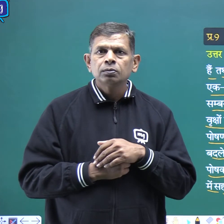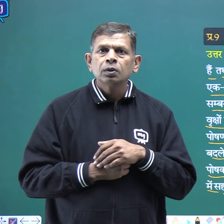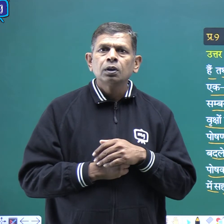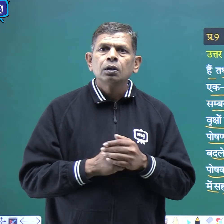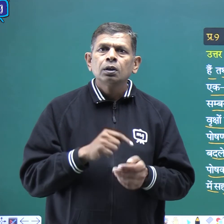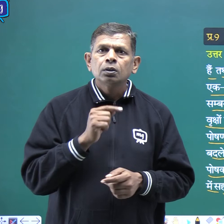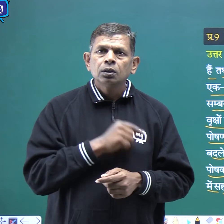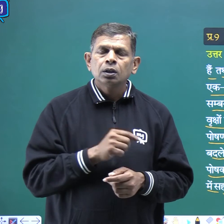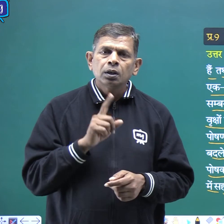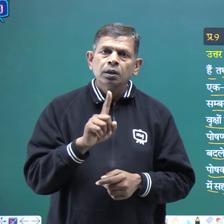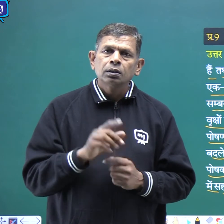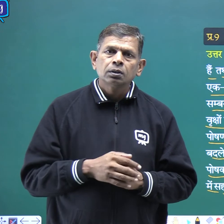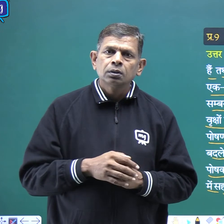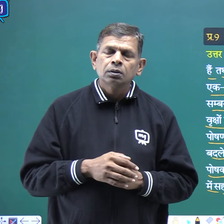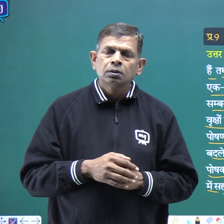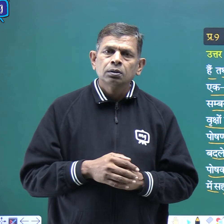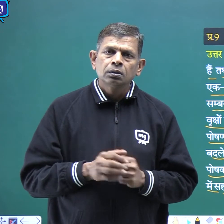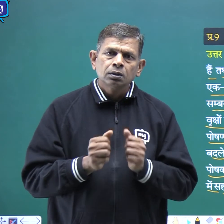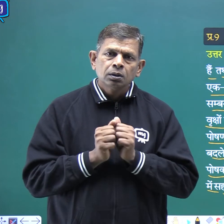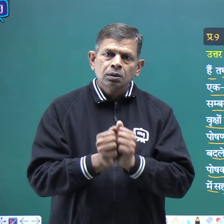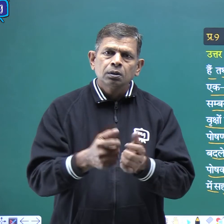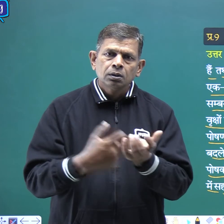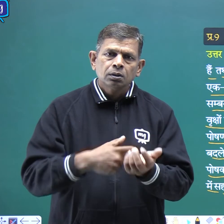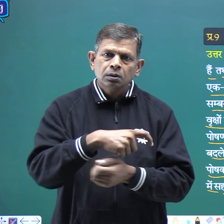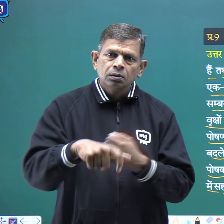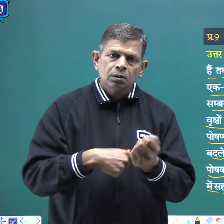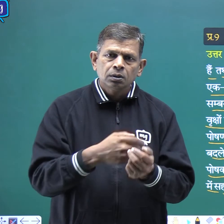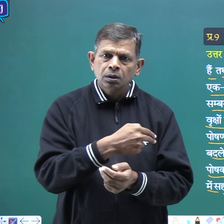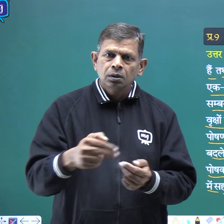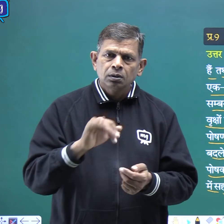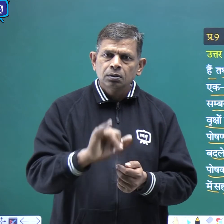तो यह एक सहजीवी संबंध कहलाता है।